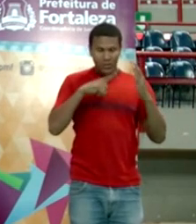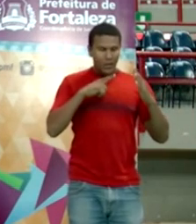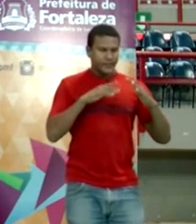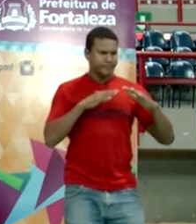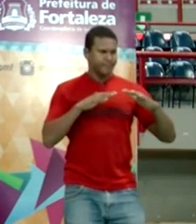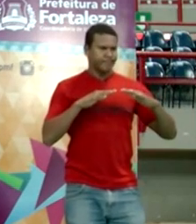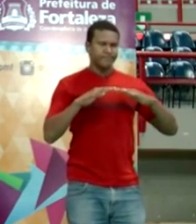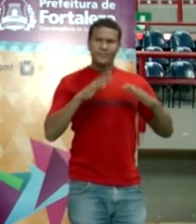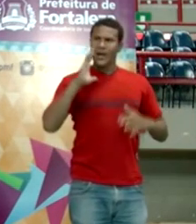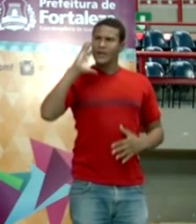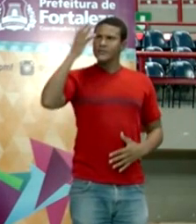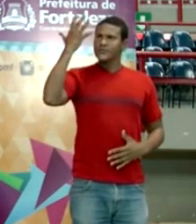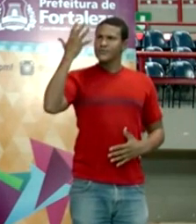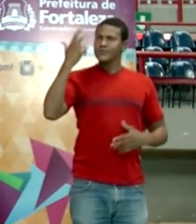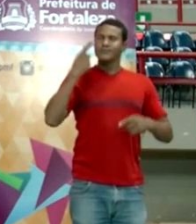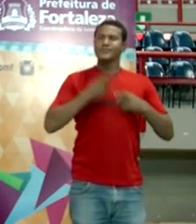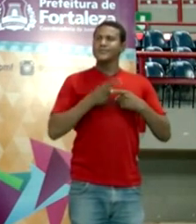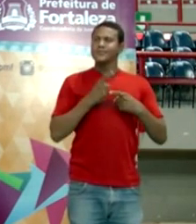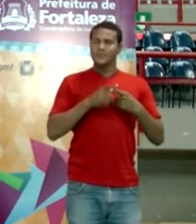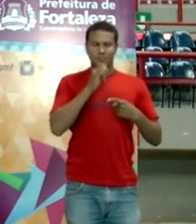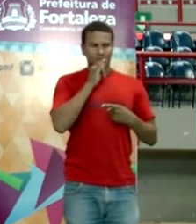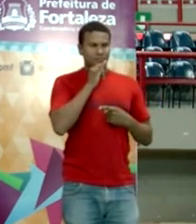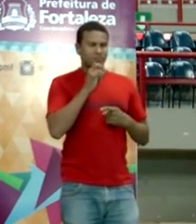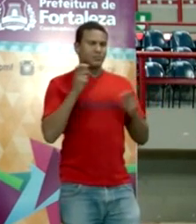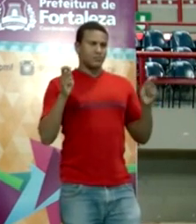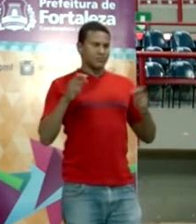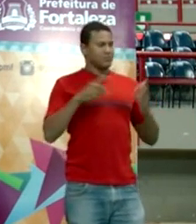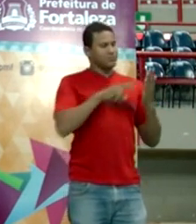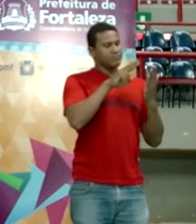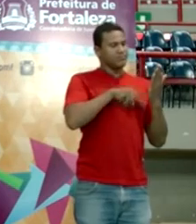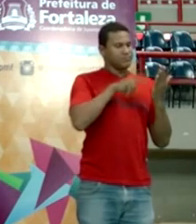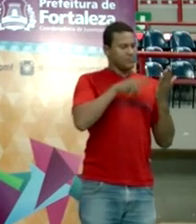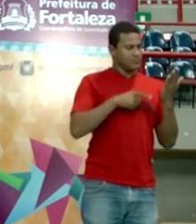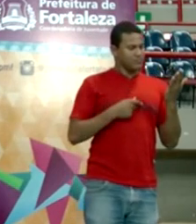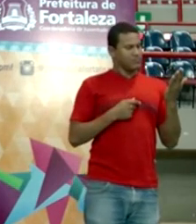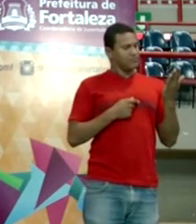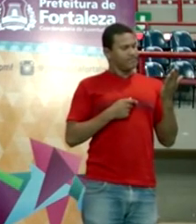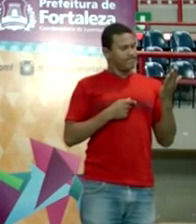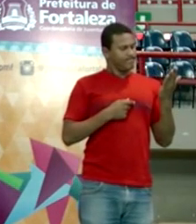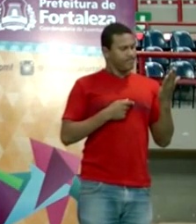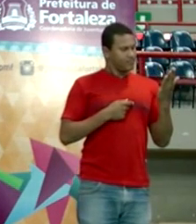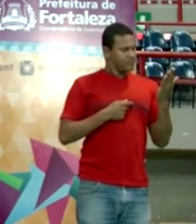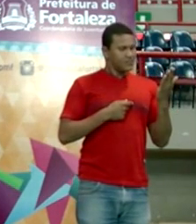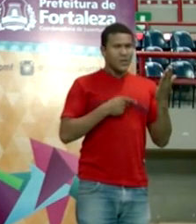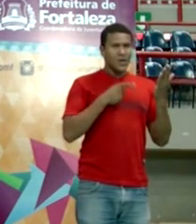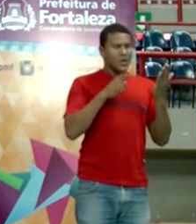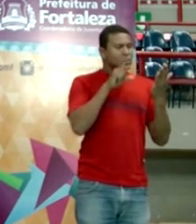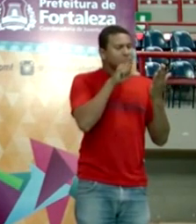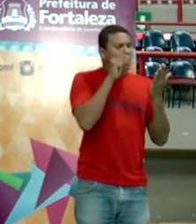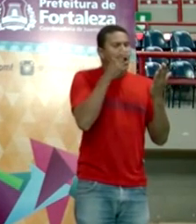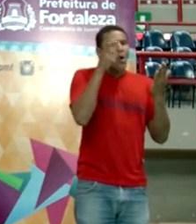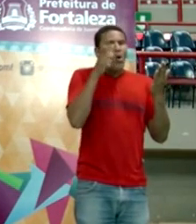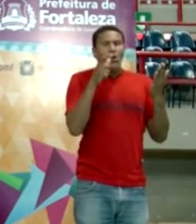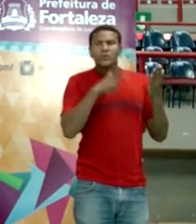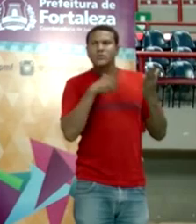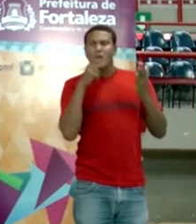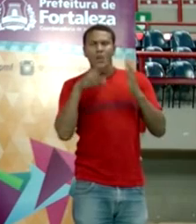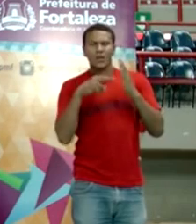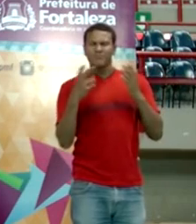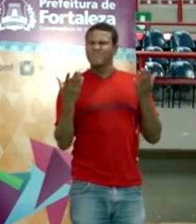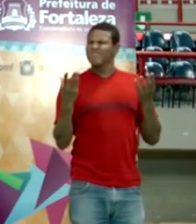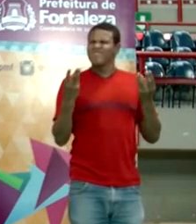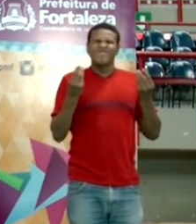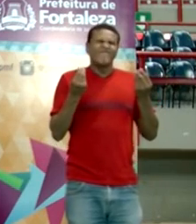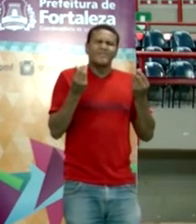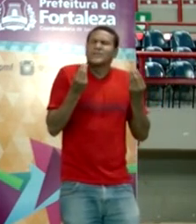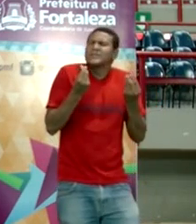Por que uma atitude mais ativa? Porque o leitor escolhe o seu próprio caminho de leitura. Como assim o